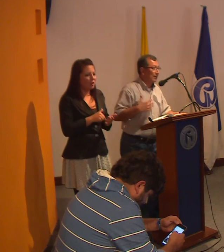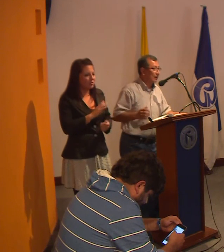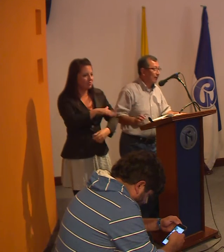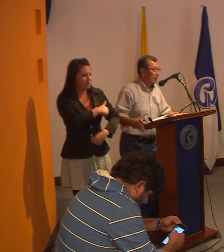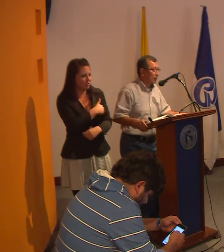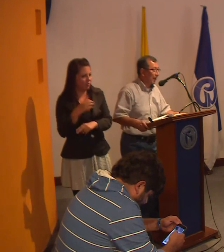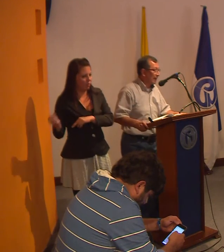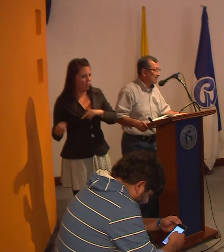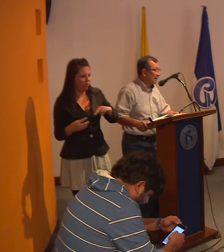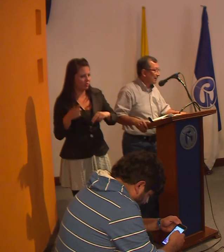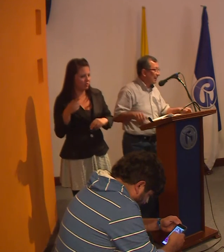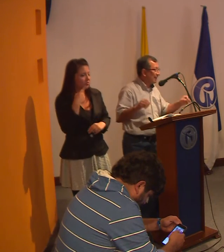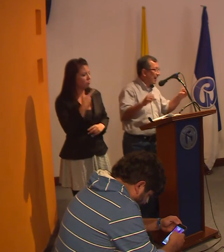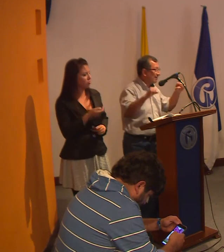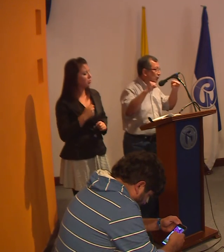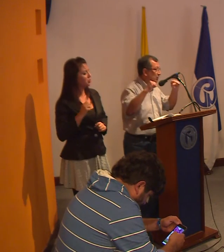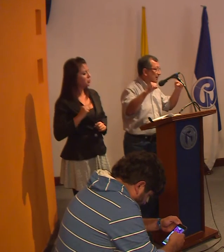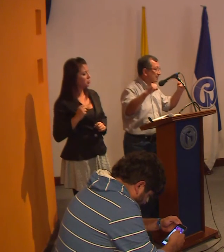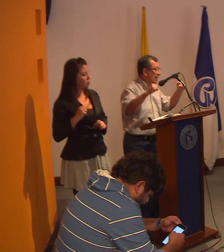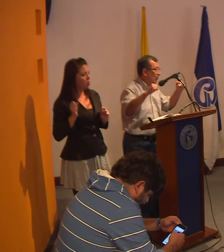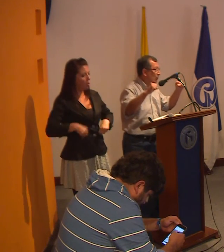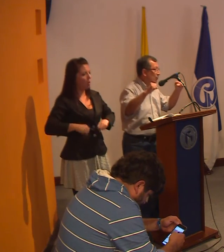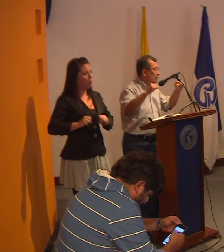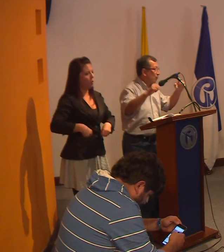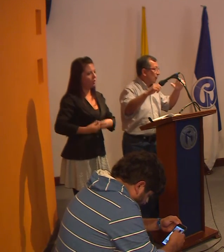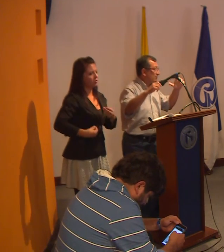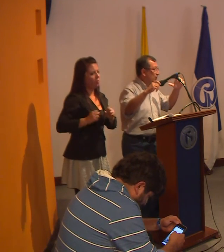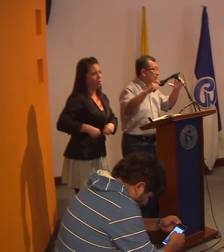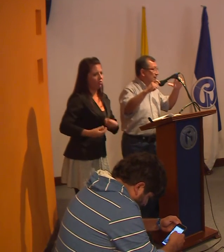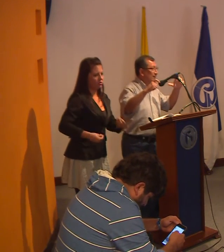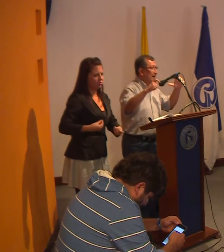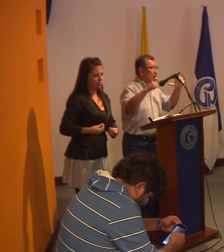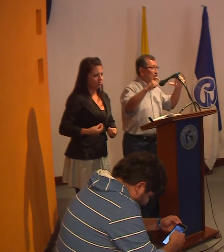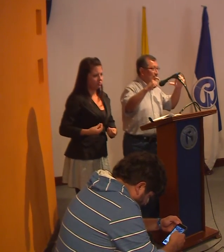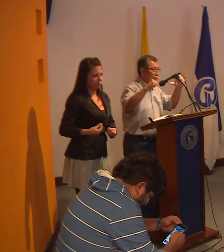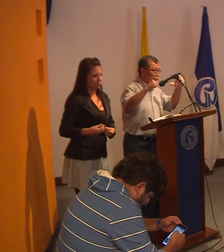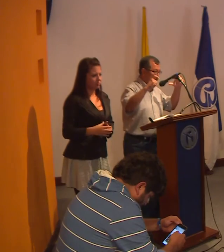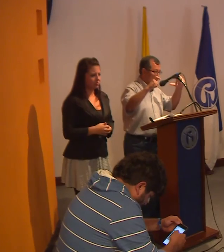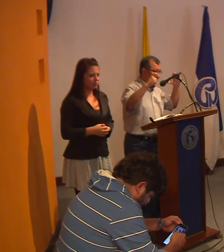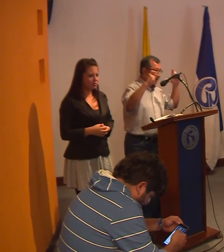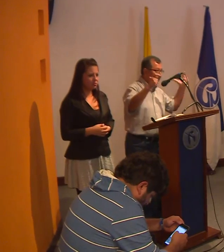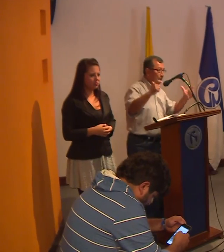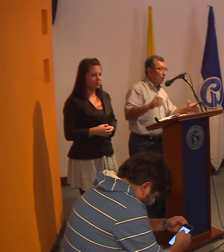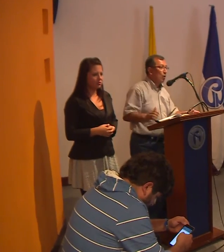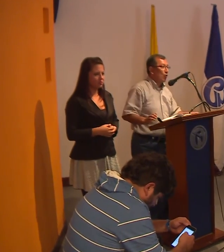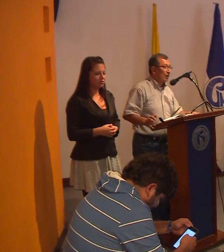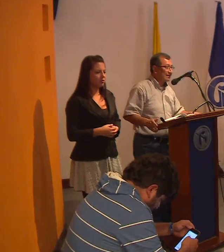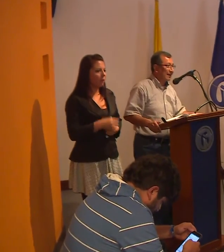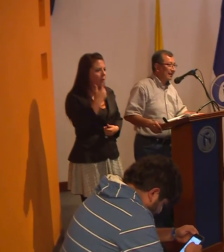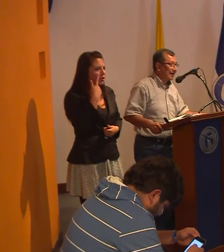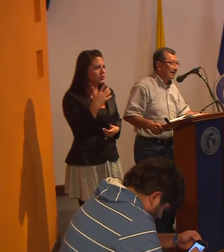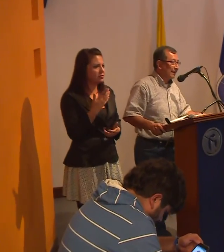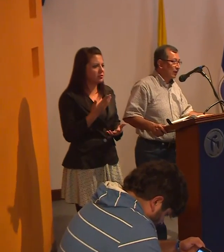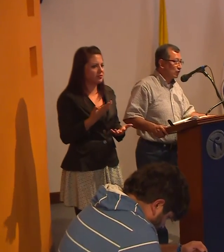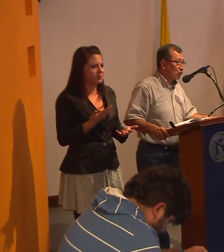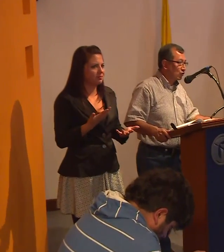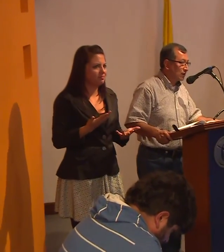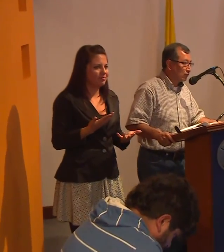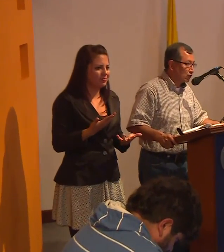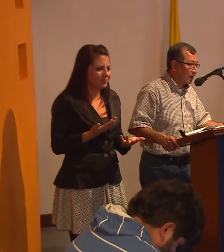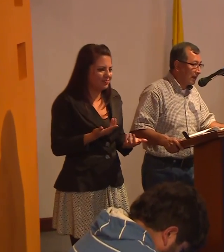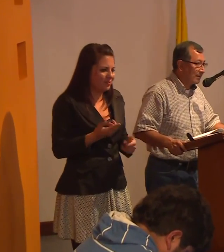una serie de facultades que ya han neutralizado, puesto, digamos, en una especie de limbo, una serie de